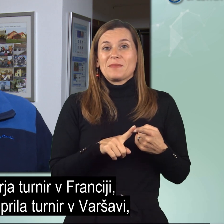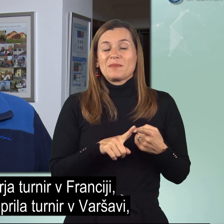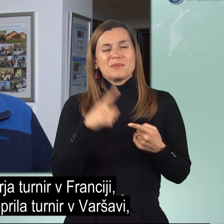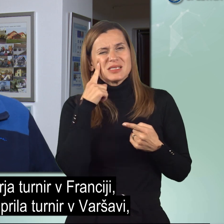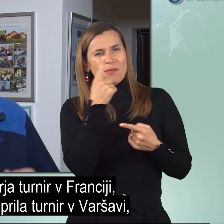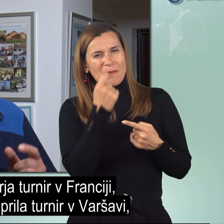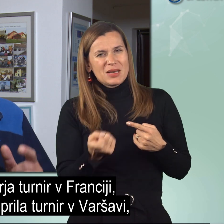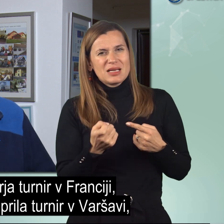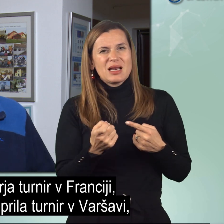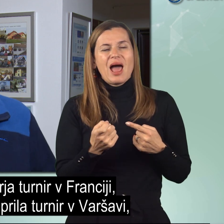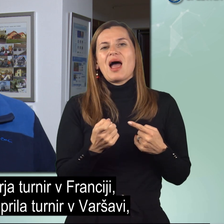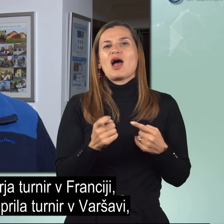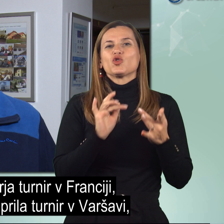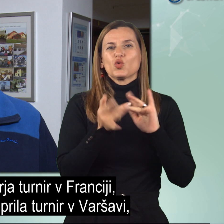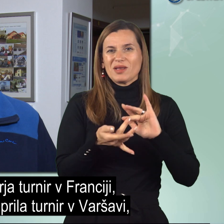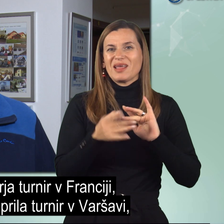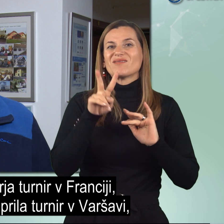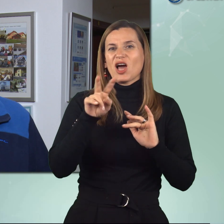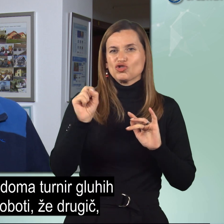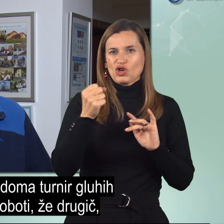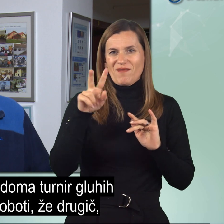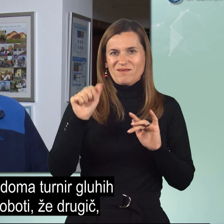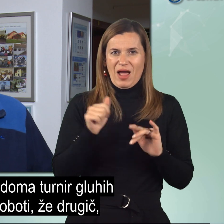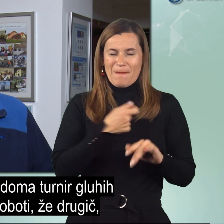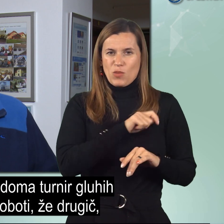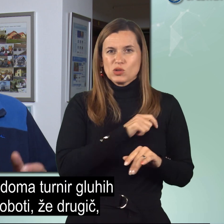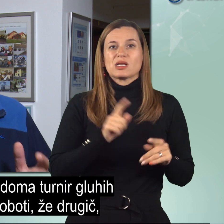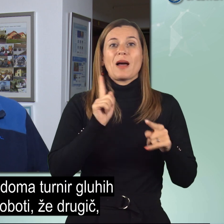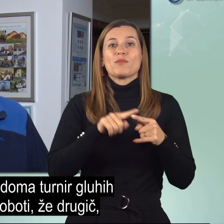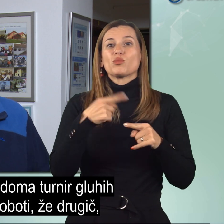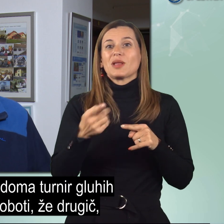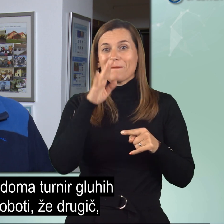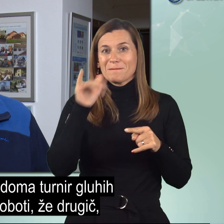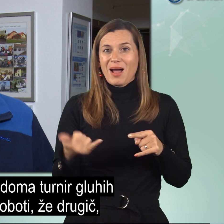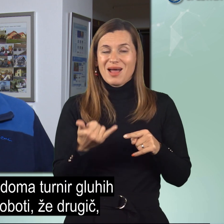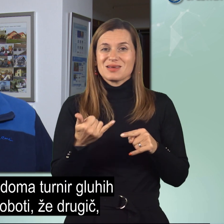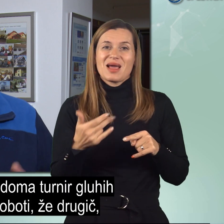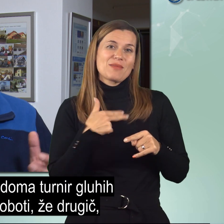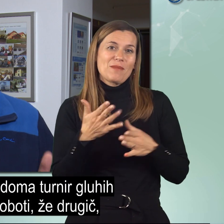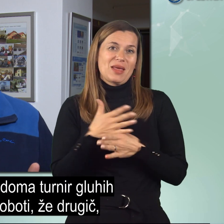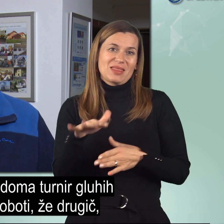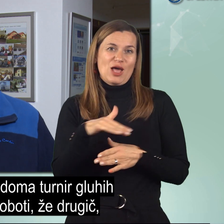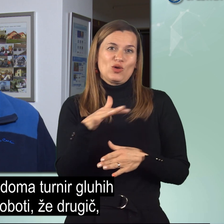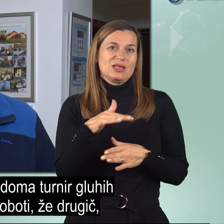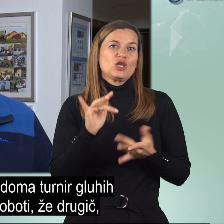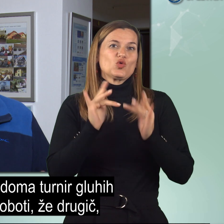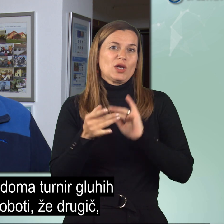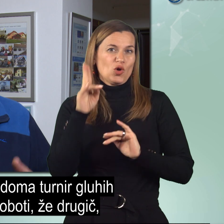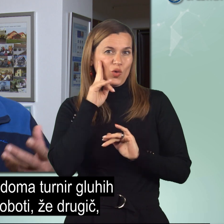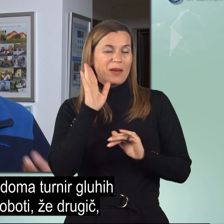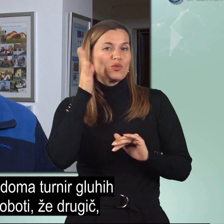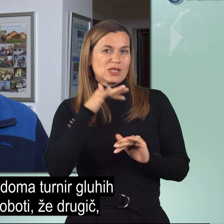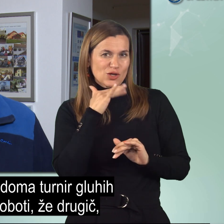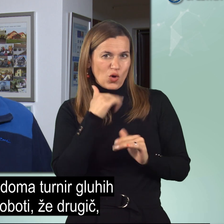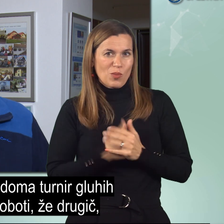imamo, mislim, da bo aprila turnir v Varšavi. Maja imamo potem doma mednarodni turnir gluhih v